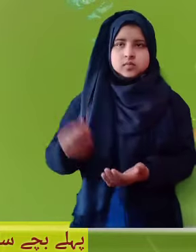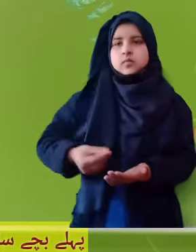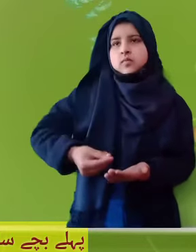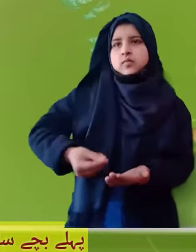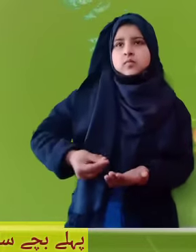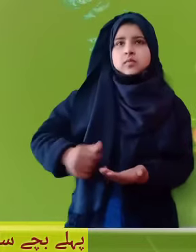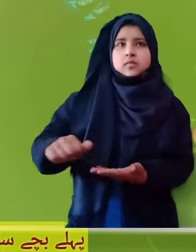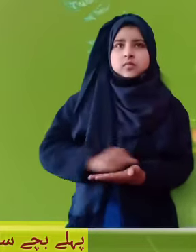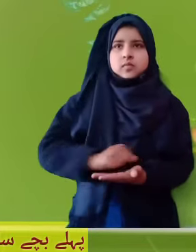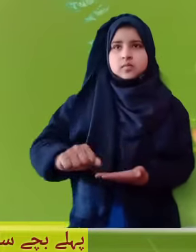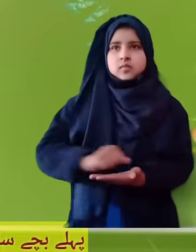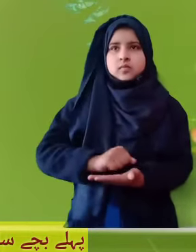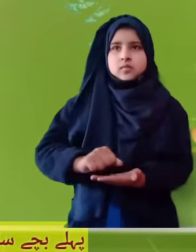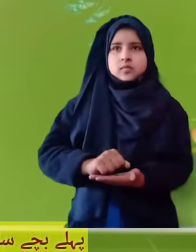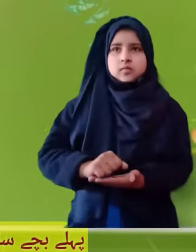स्लेट